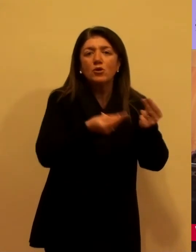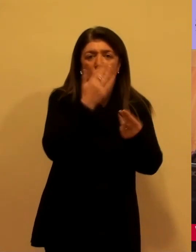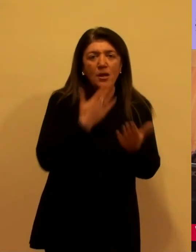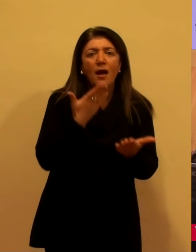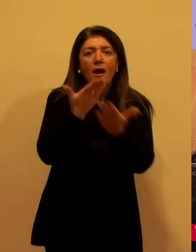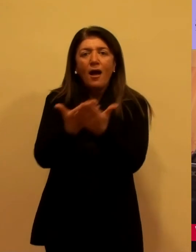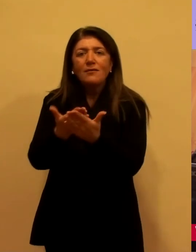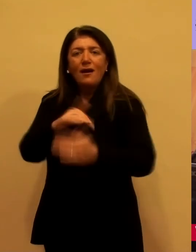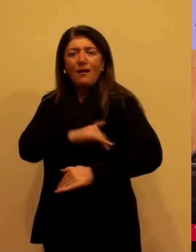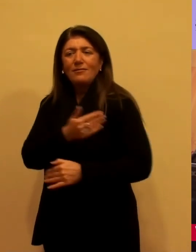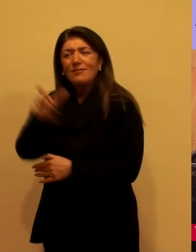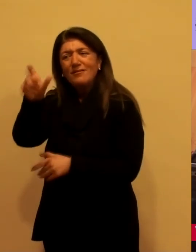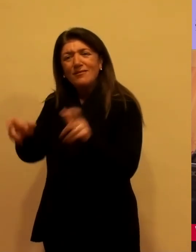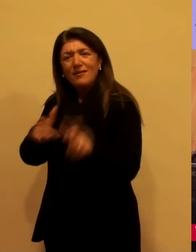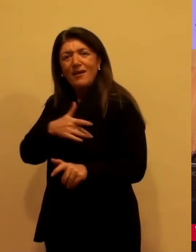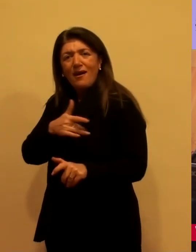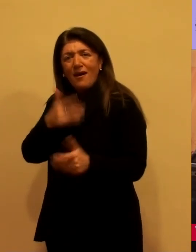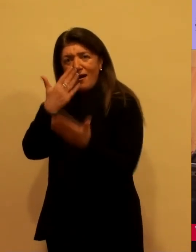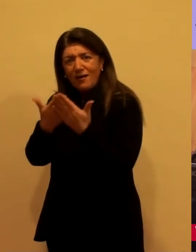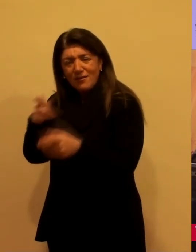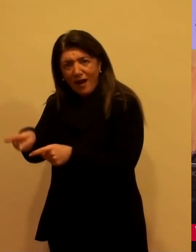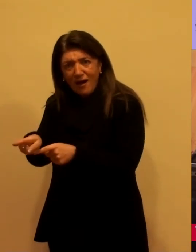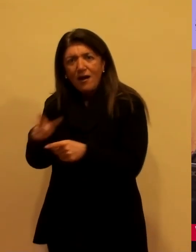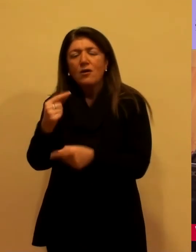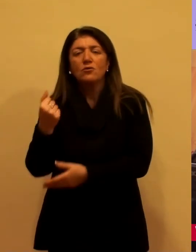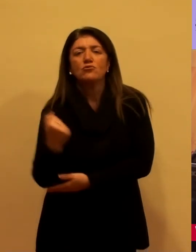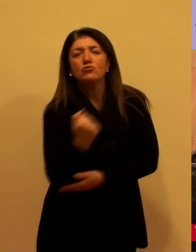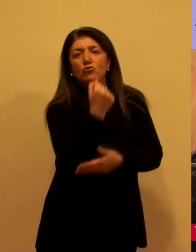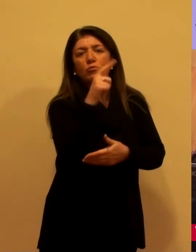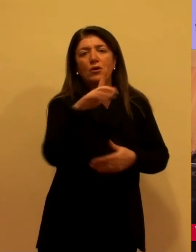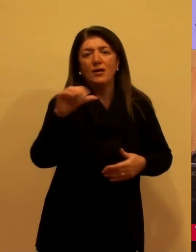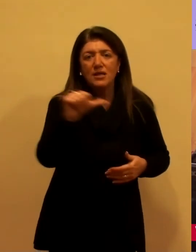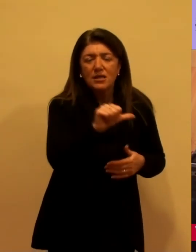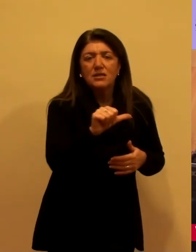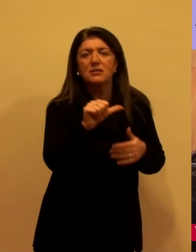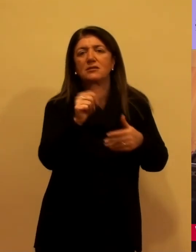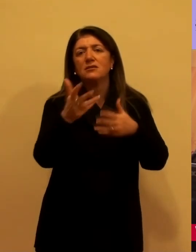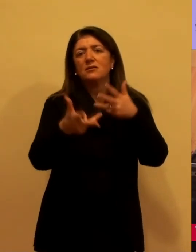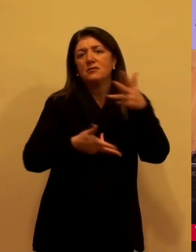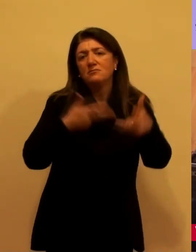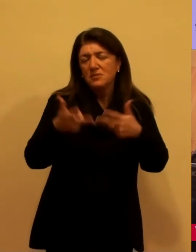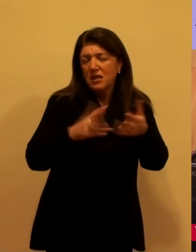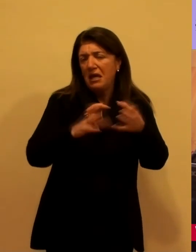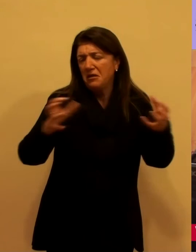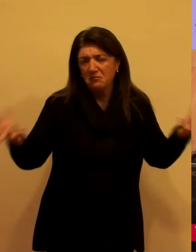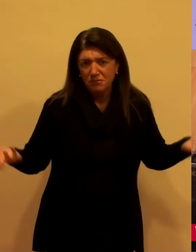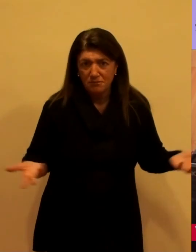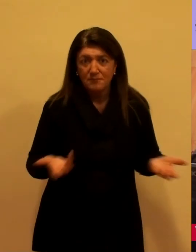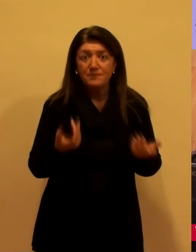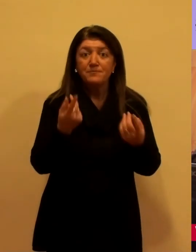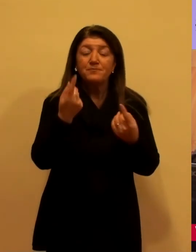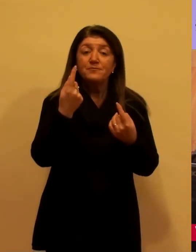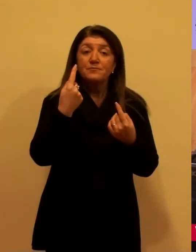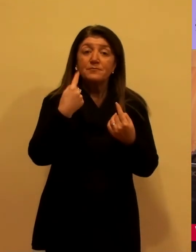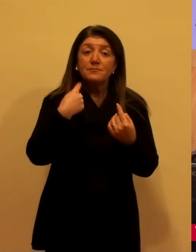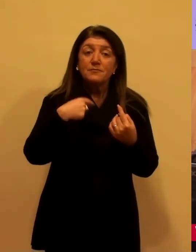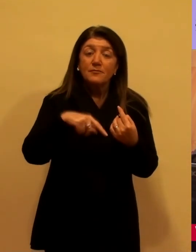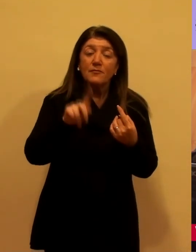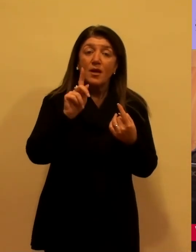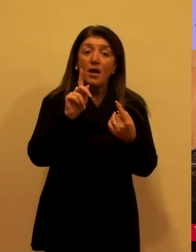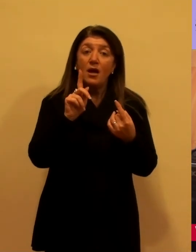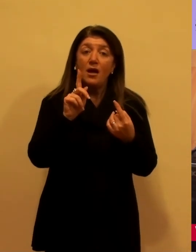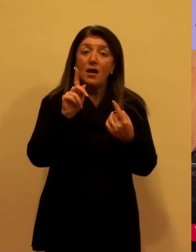e semplicemente con un supporto ovviamente di lingua LIS, del linguaggio dei segni eccetera. Per i non udenti invece ci